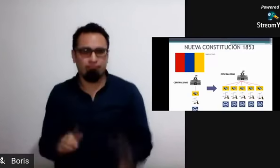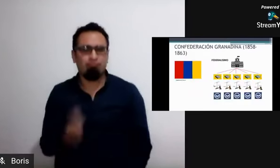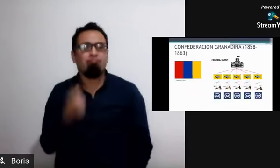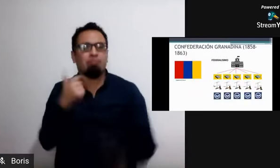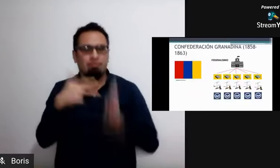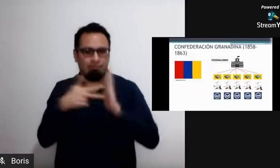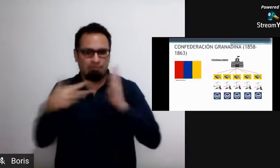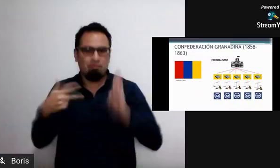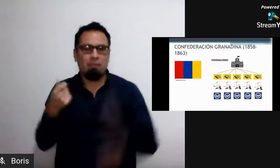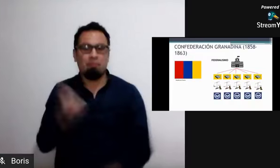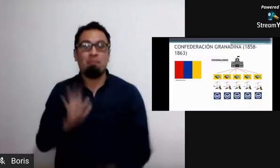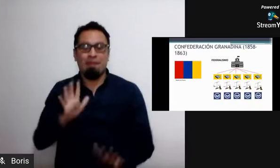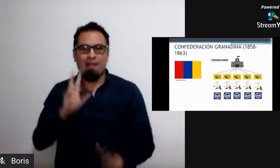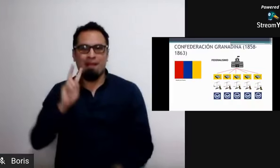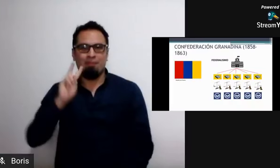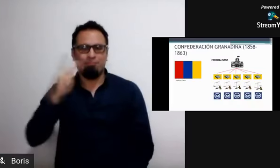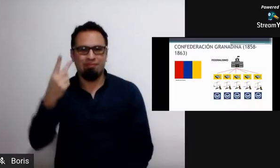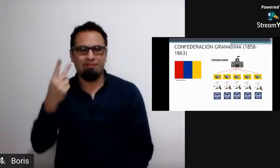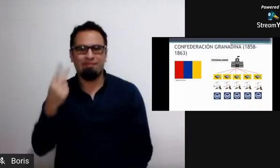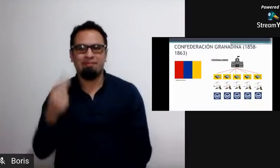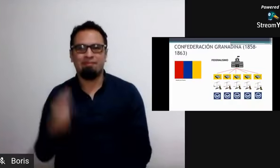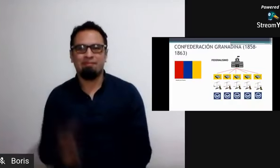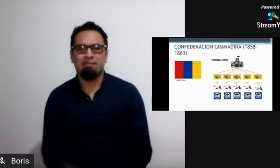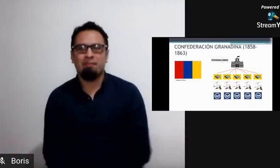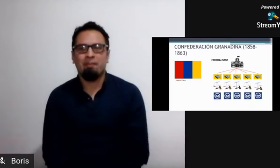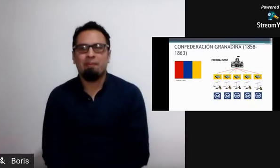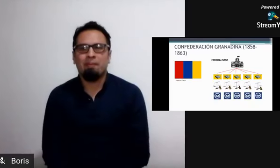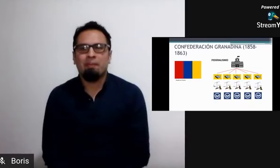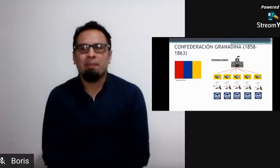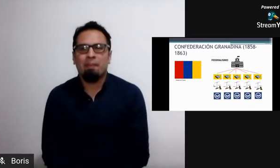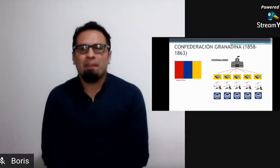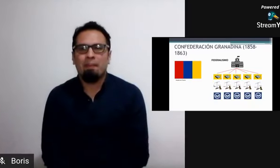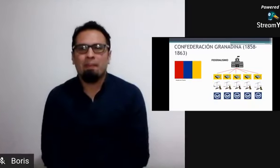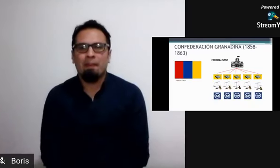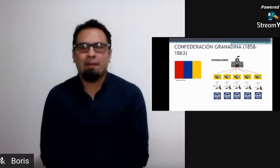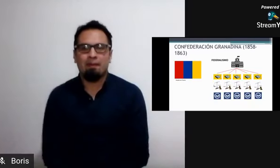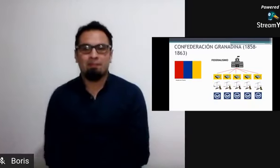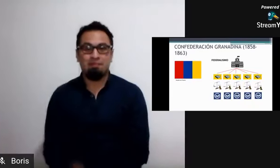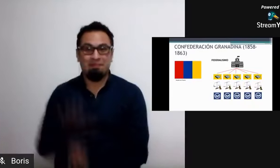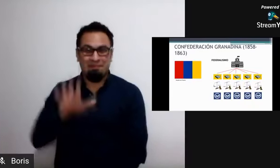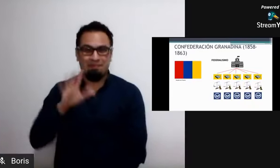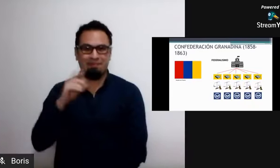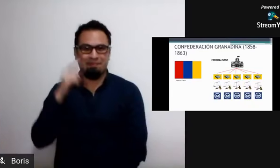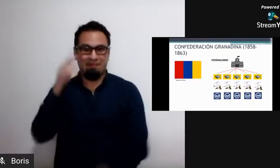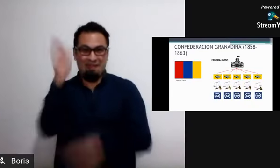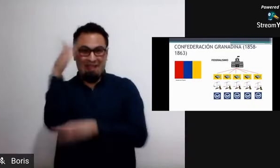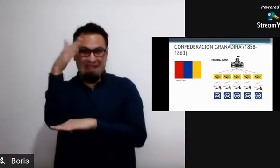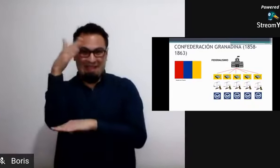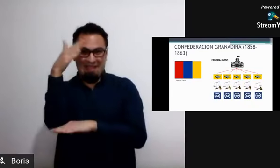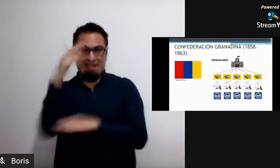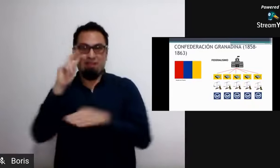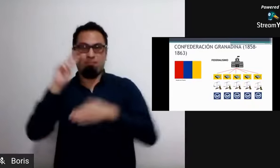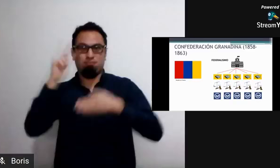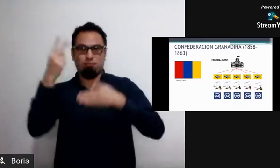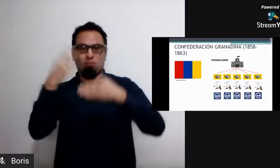Como les decía, este periodo del gobierno de federalismo solamente duró unos